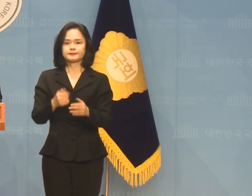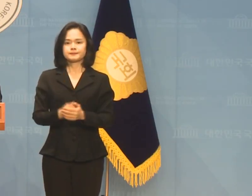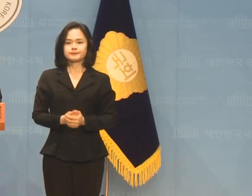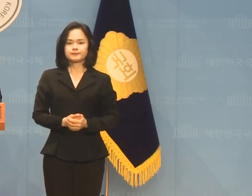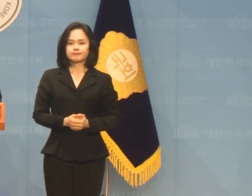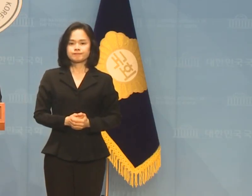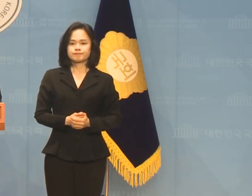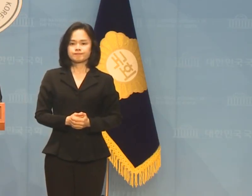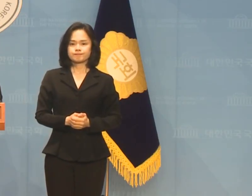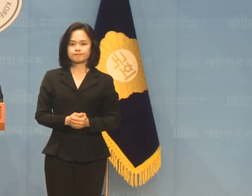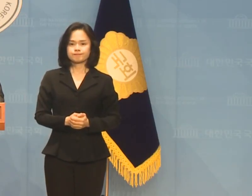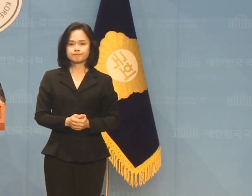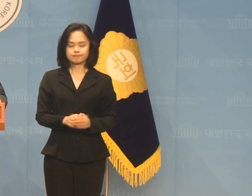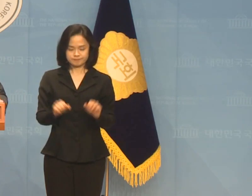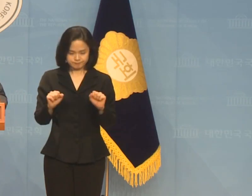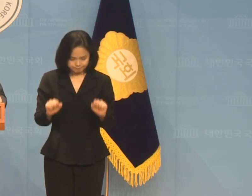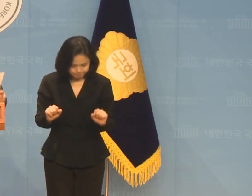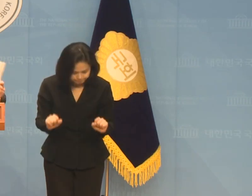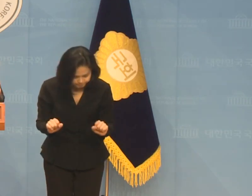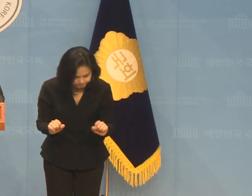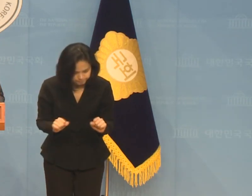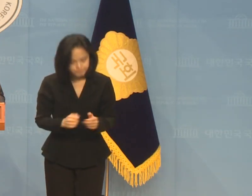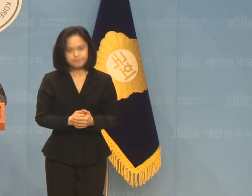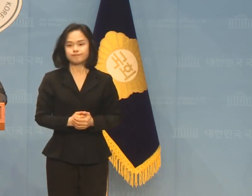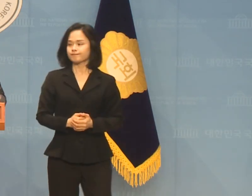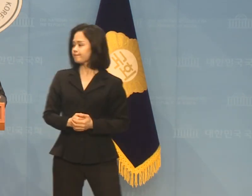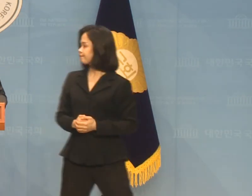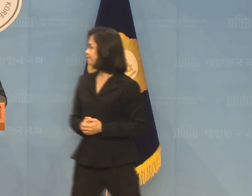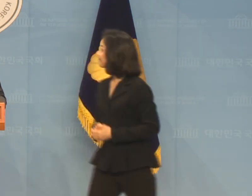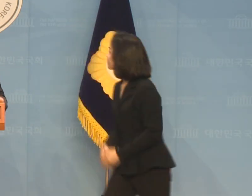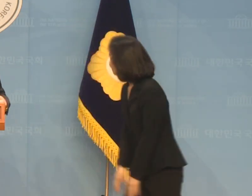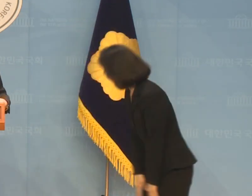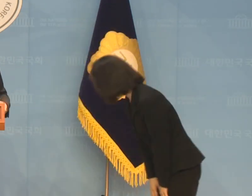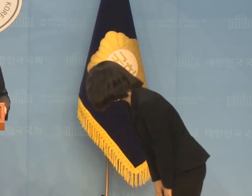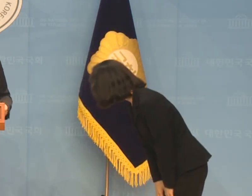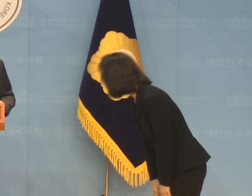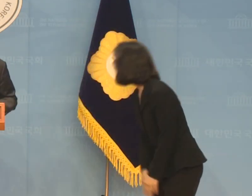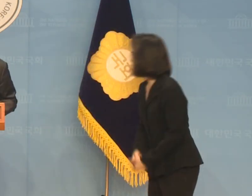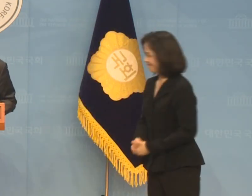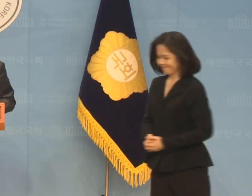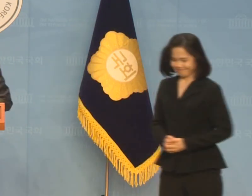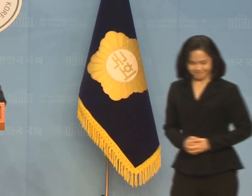수고했어요.